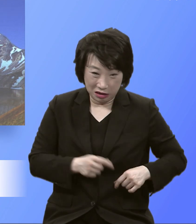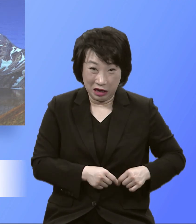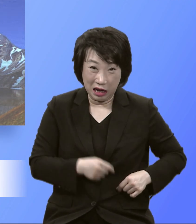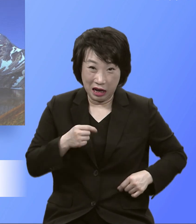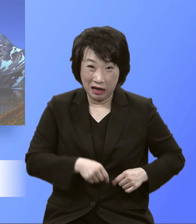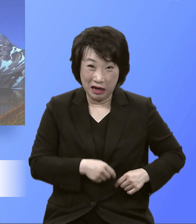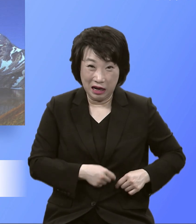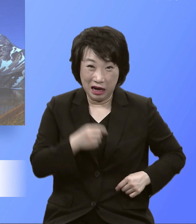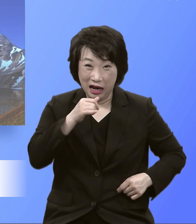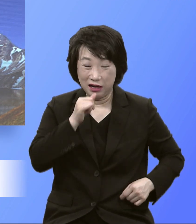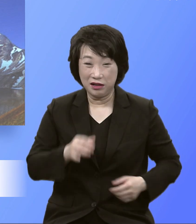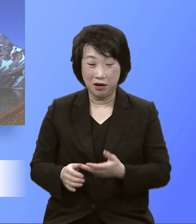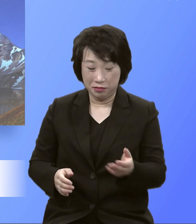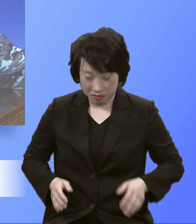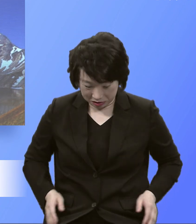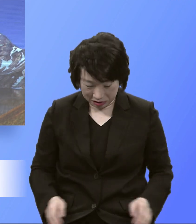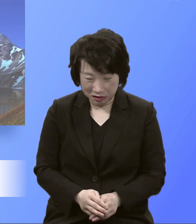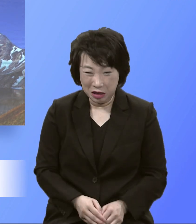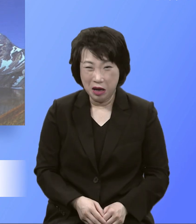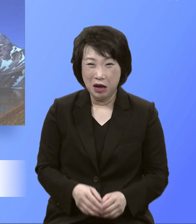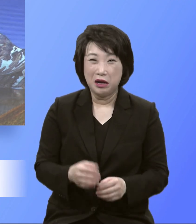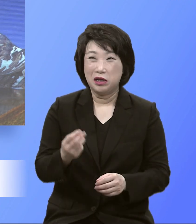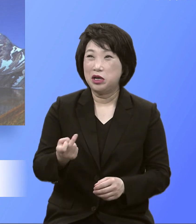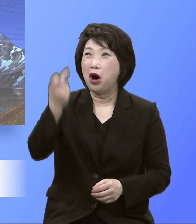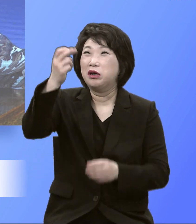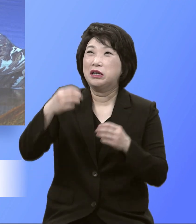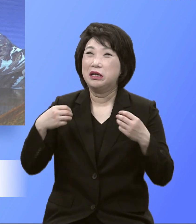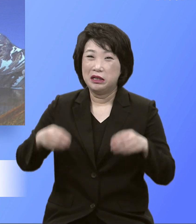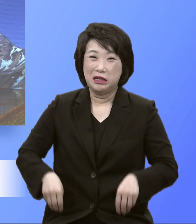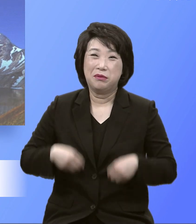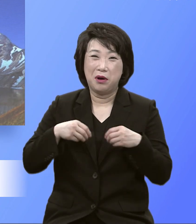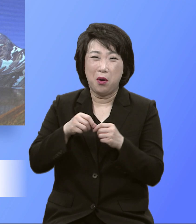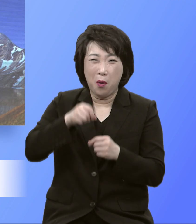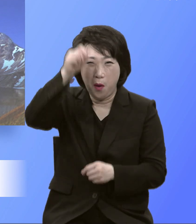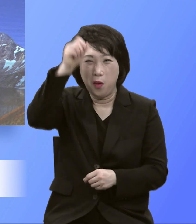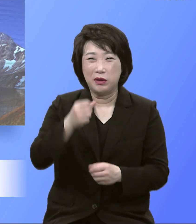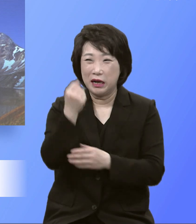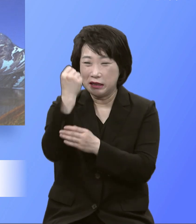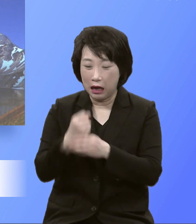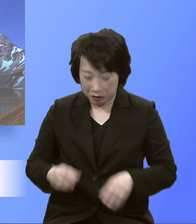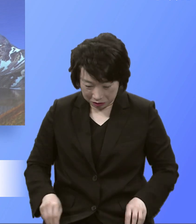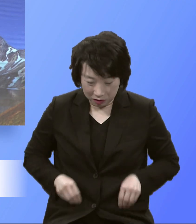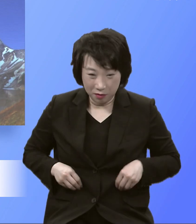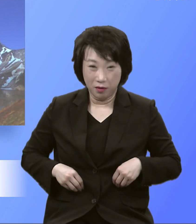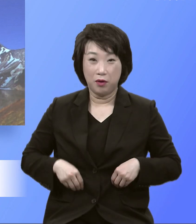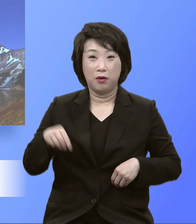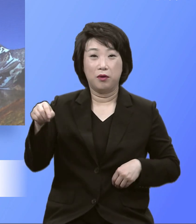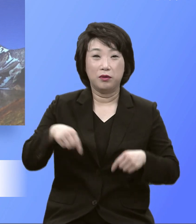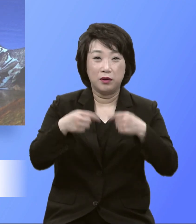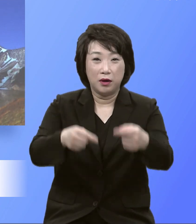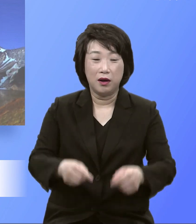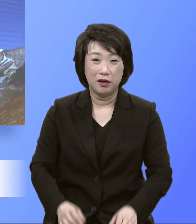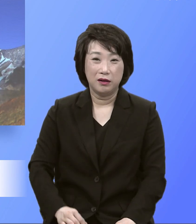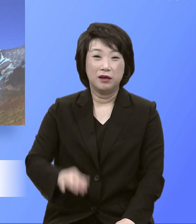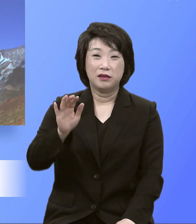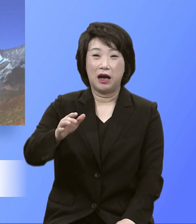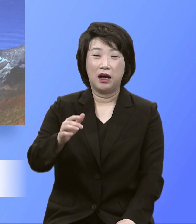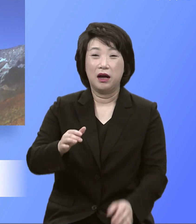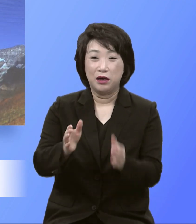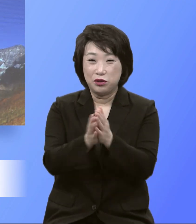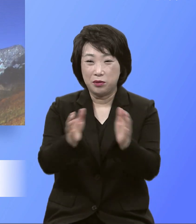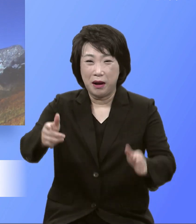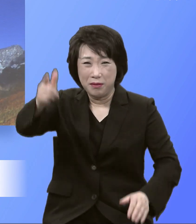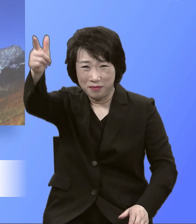그냥 팬츠도 매년 막 형님이 입었던 입고 그리고 출발을 합니다.